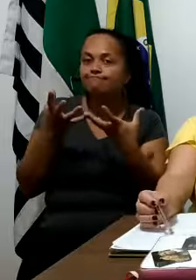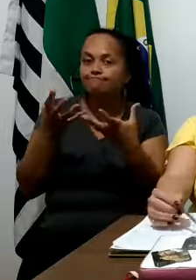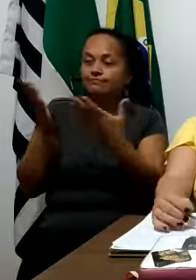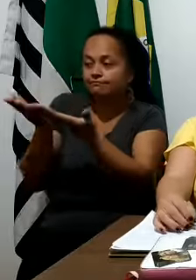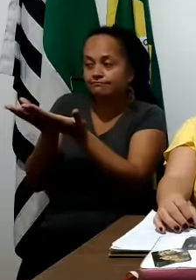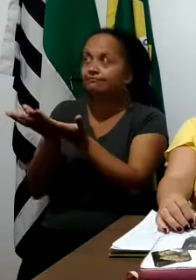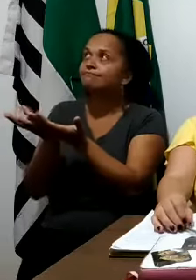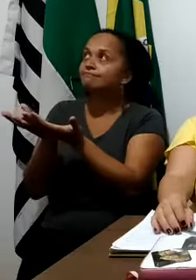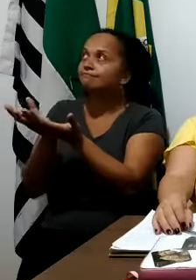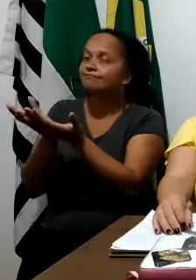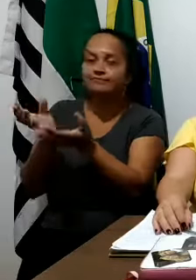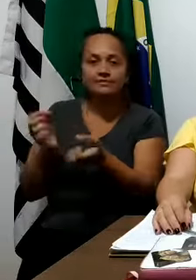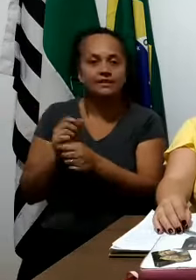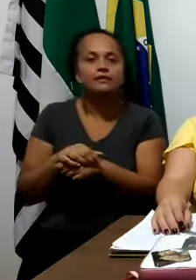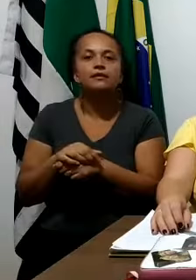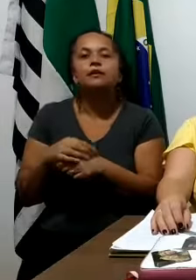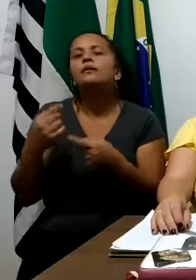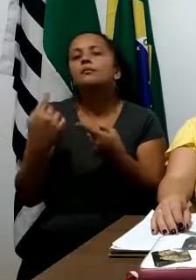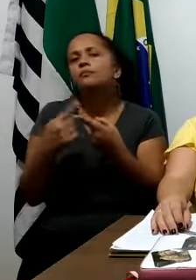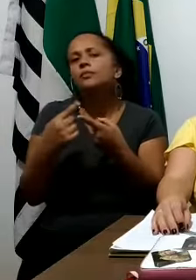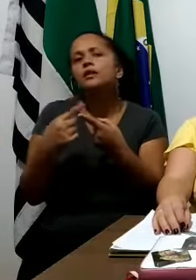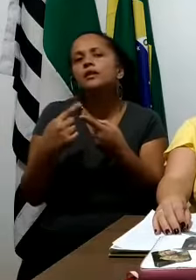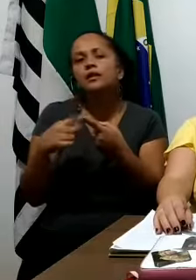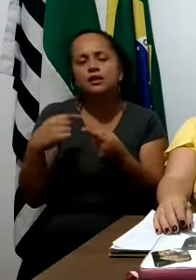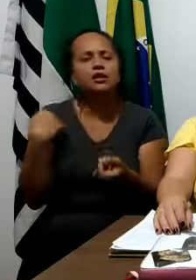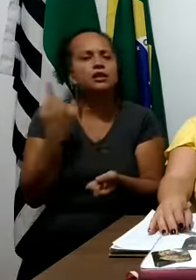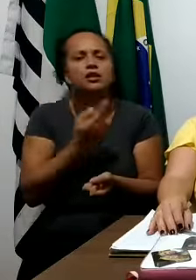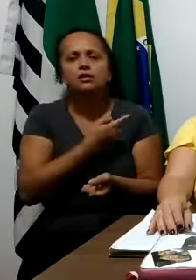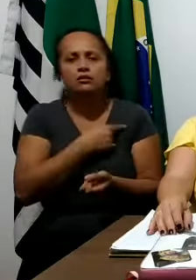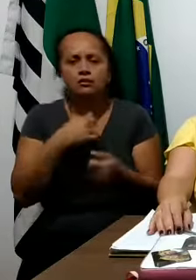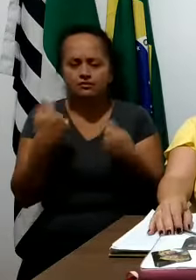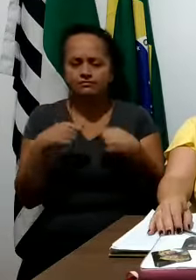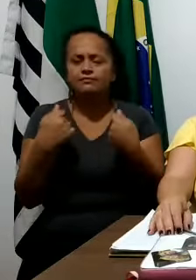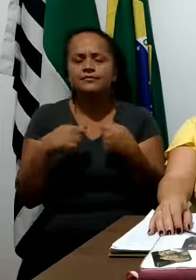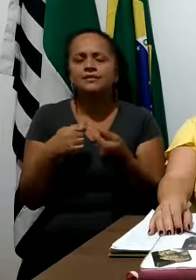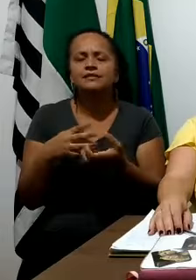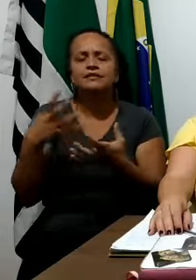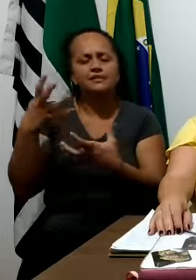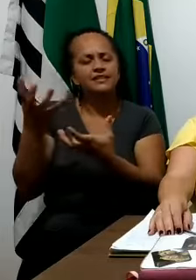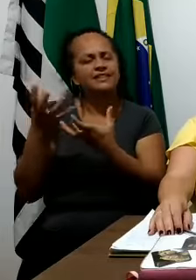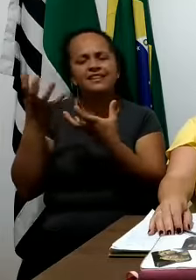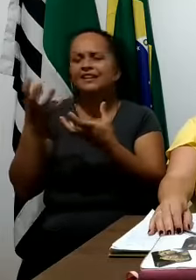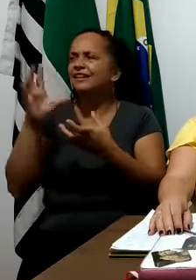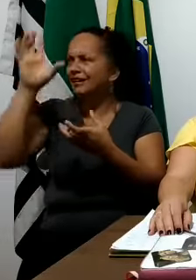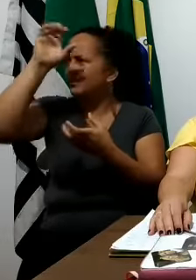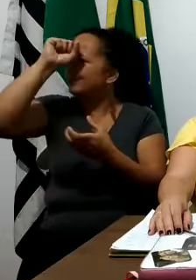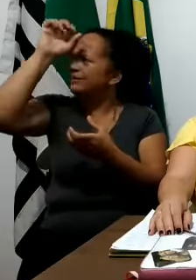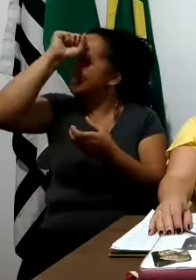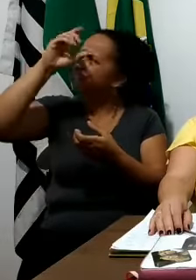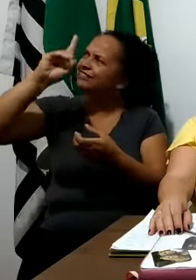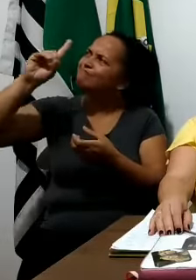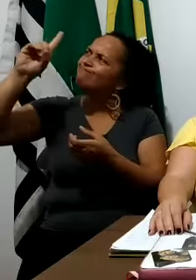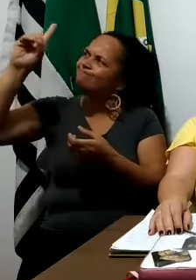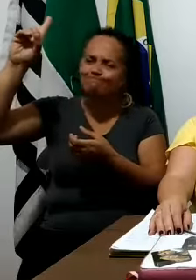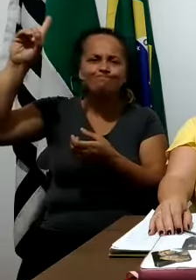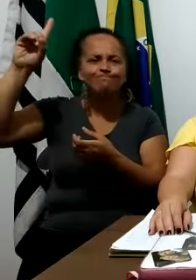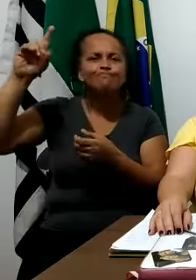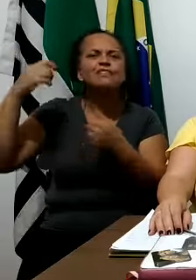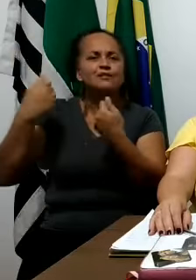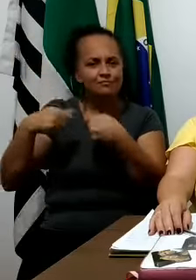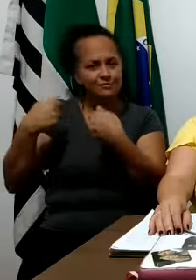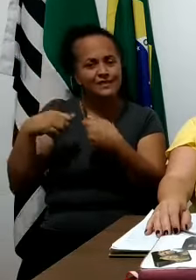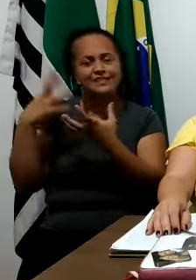vai estar do lado do nosso Pai porque a gente quer receber, mas que a gente quer aprender dele, né? Aprender a